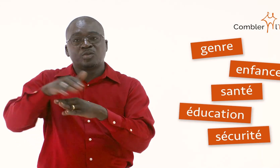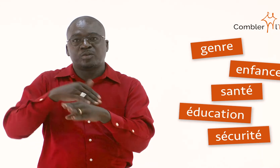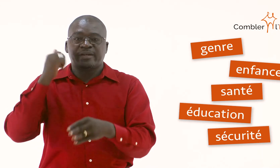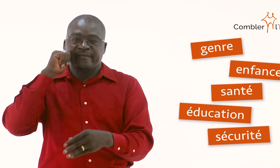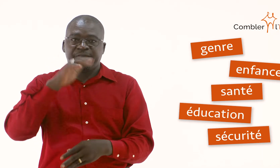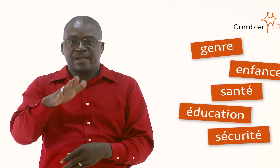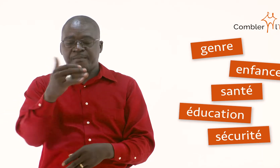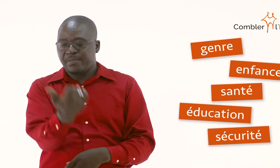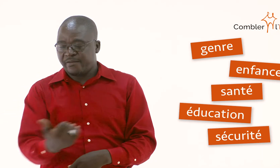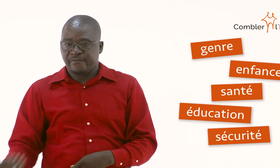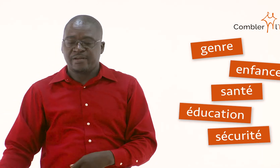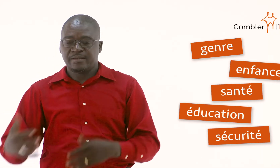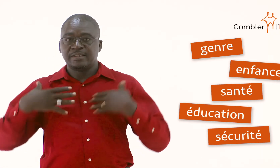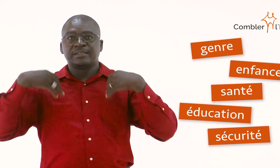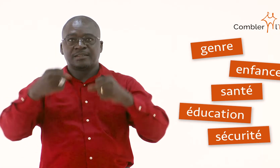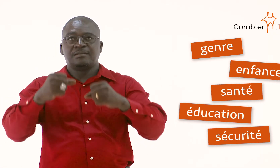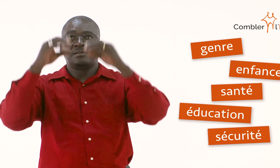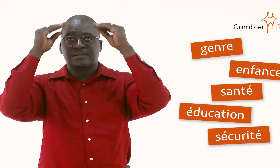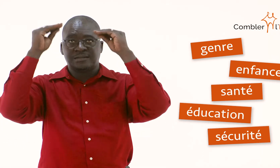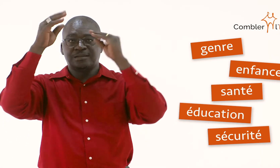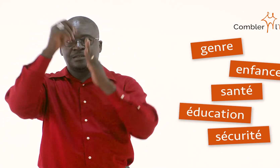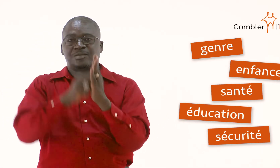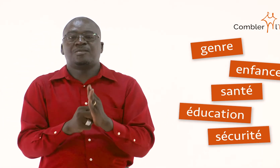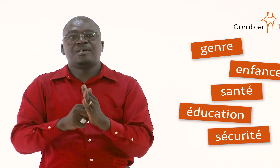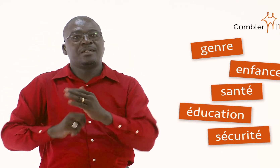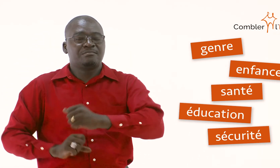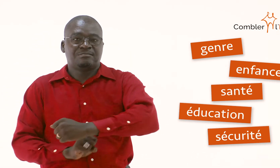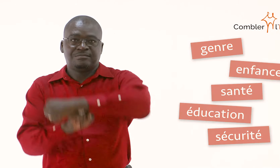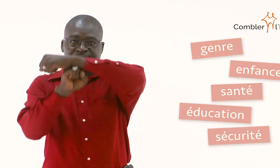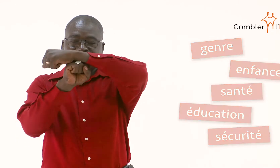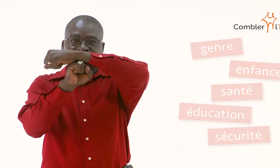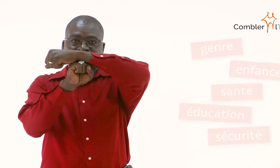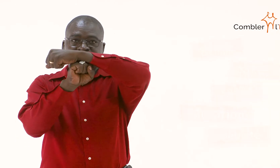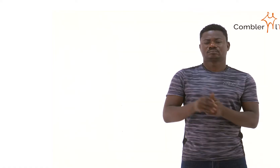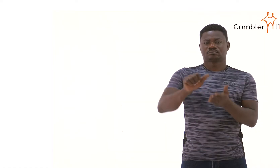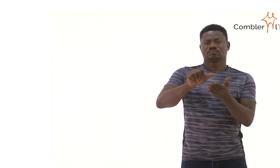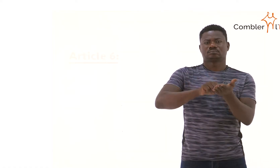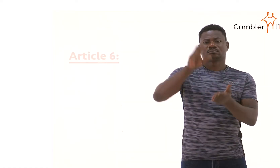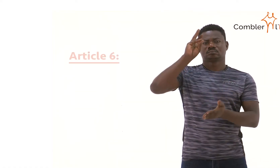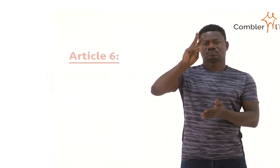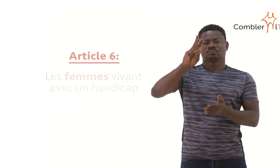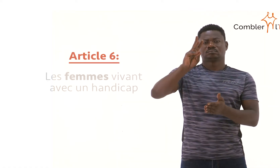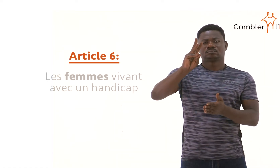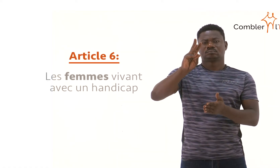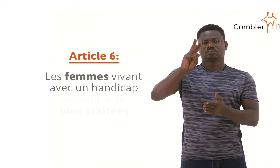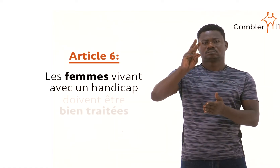genre, enfance, santé, éducation et sécurité. Article 6. Les